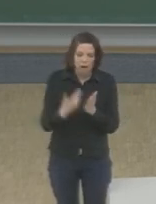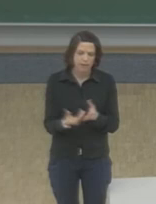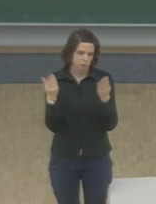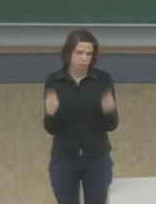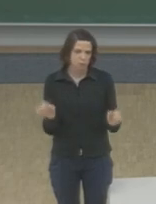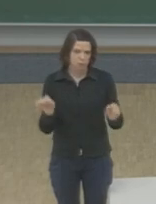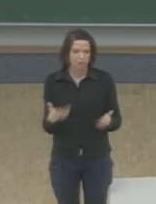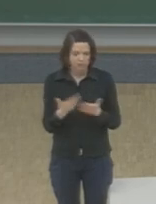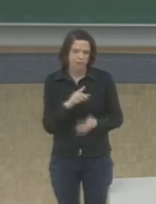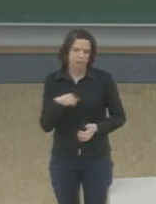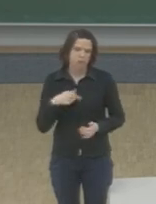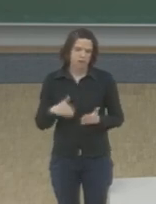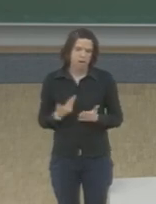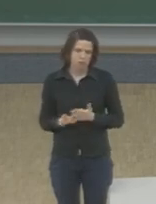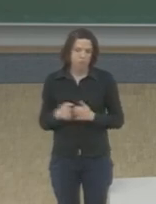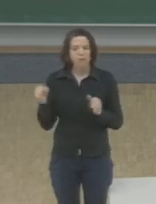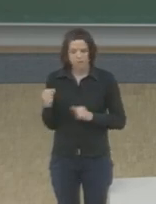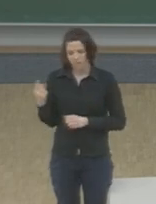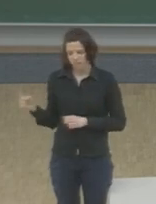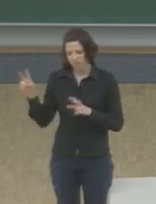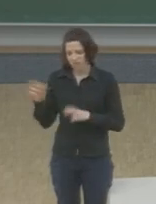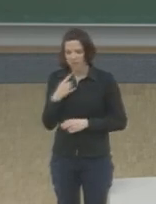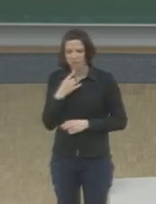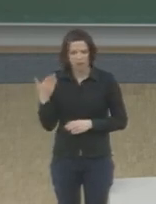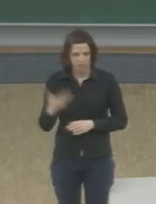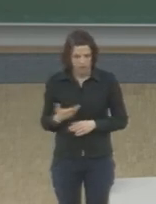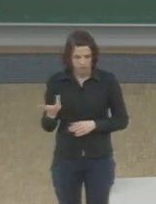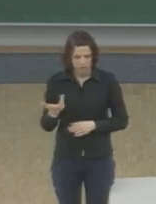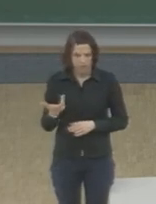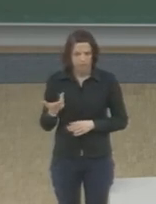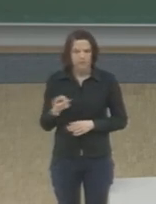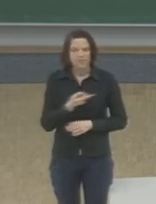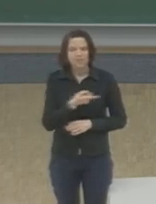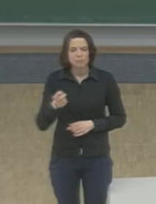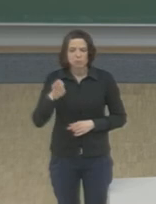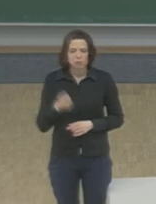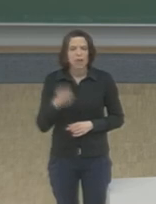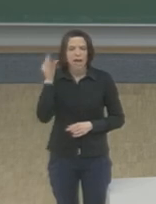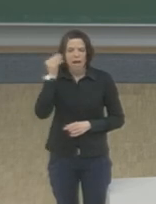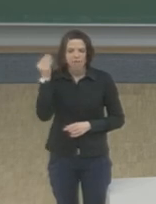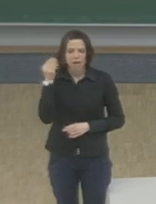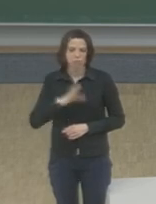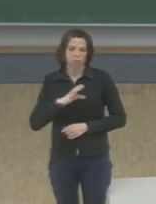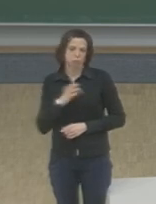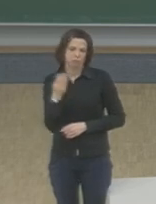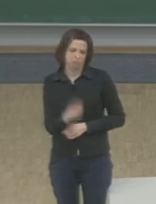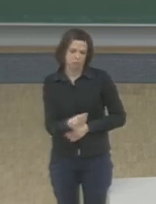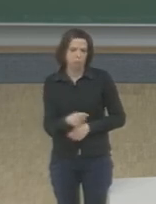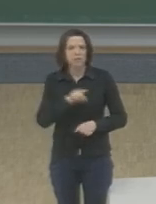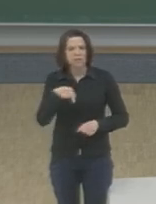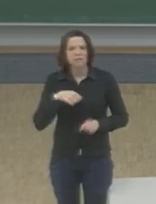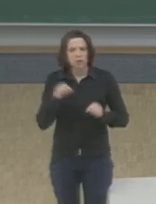Ihnen eine, um es nochmal mit Winter zu sagen, Erfahrung davon zu ermöglichen, was Mathematik sein